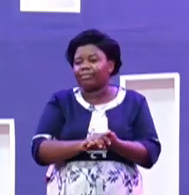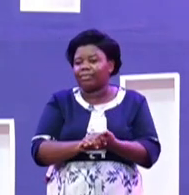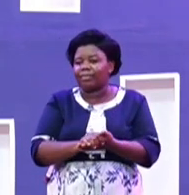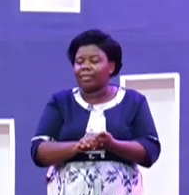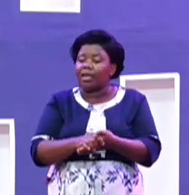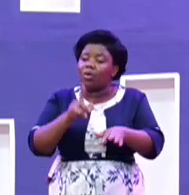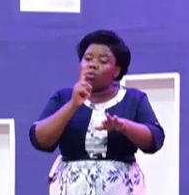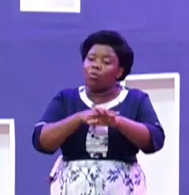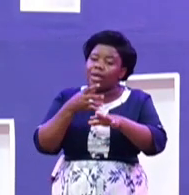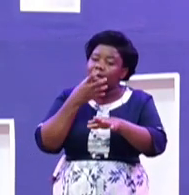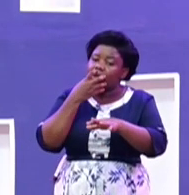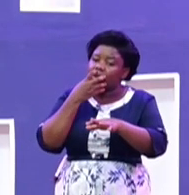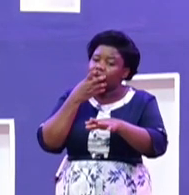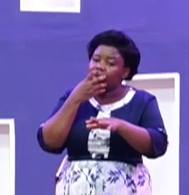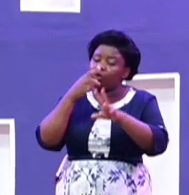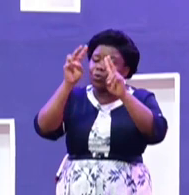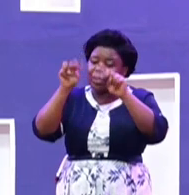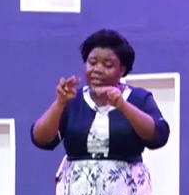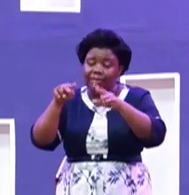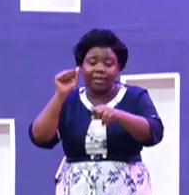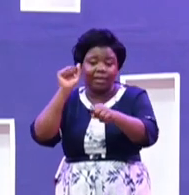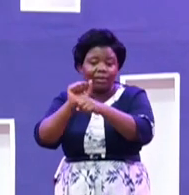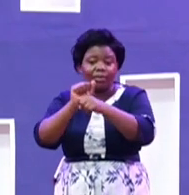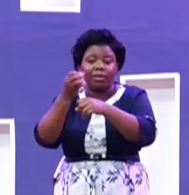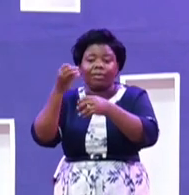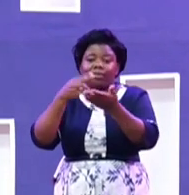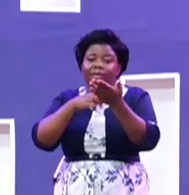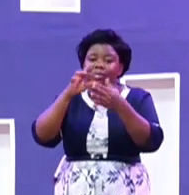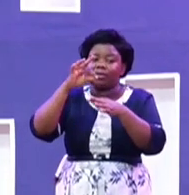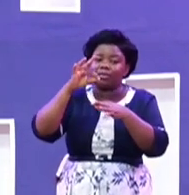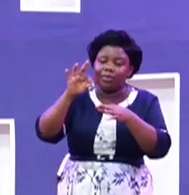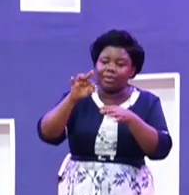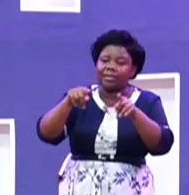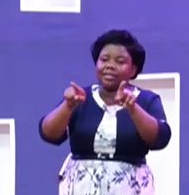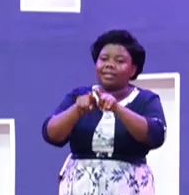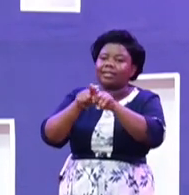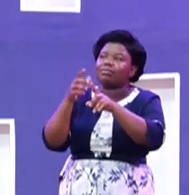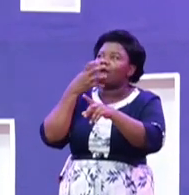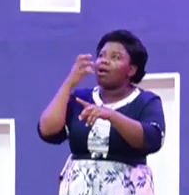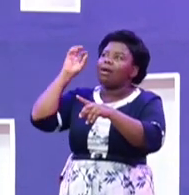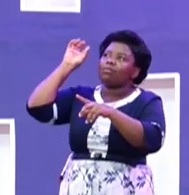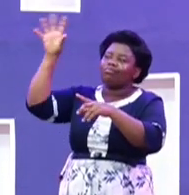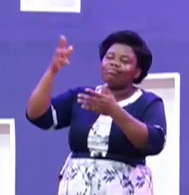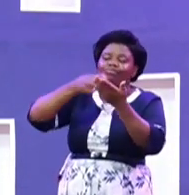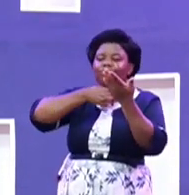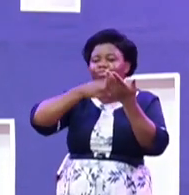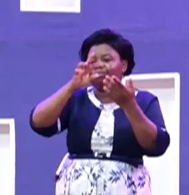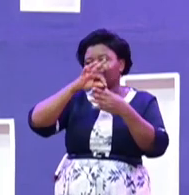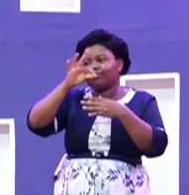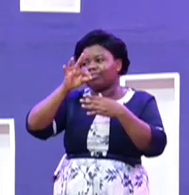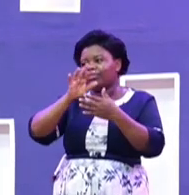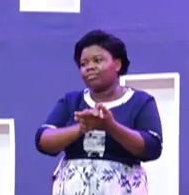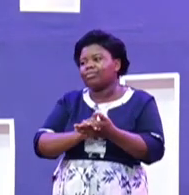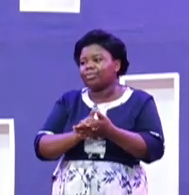Buli lw'onyooma emirimu egy'omwoyo omutukuvu oba omuvodde.